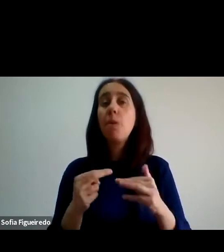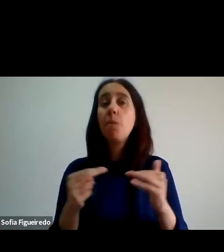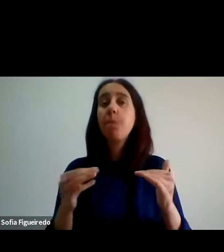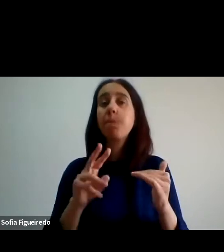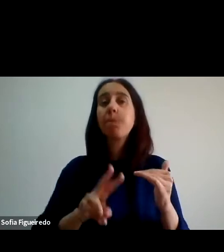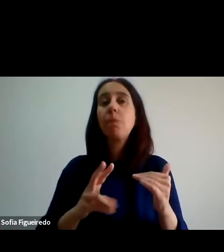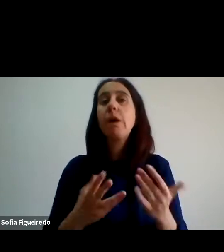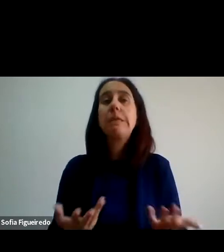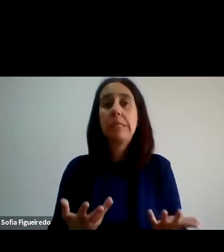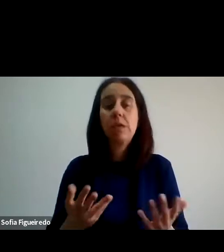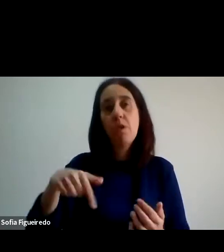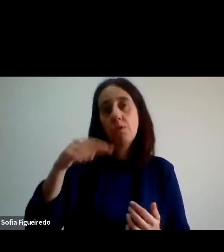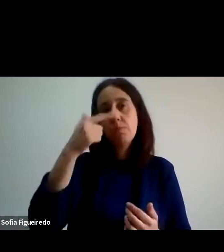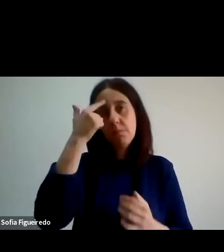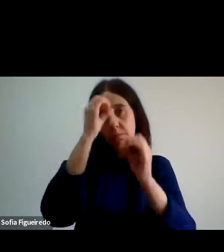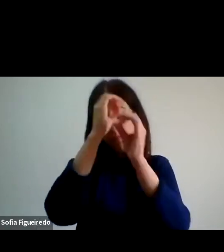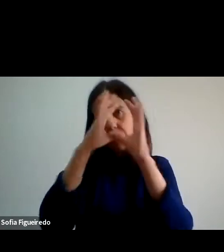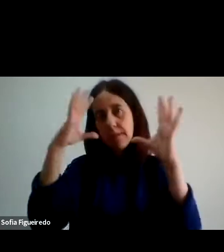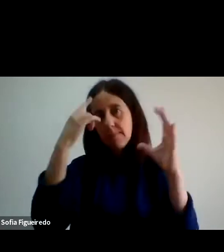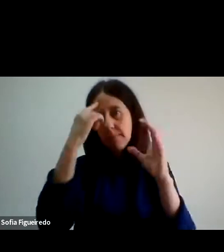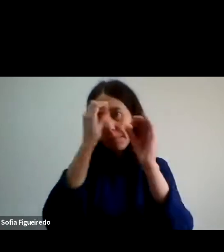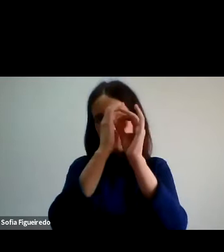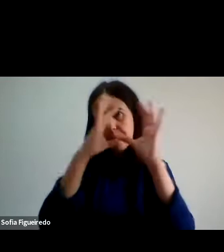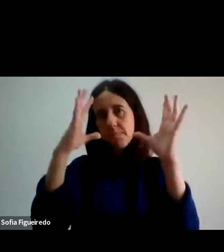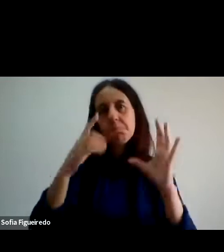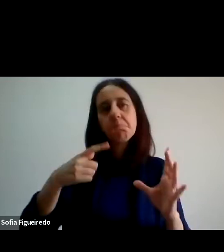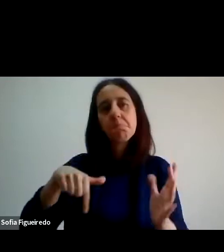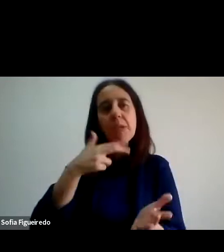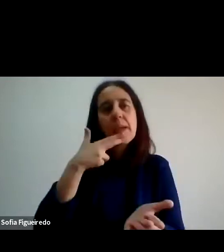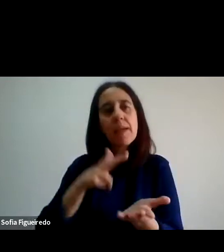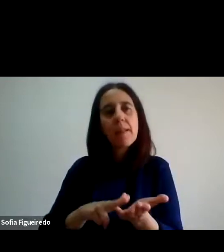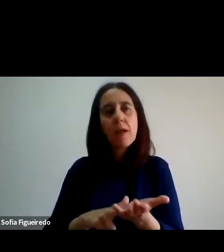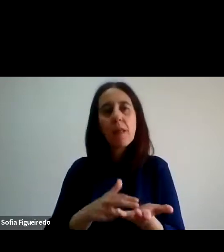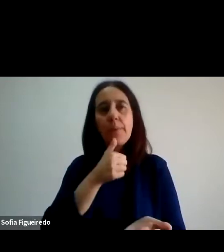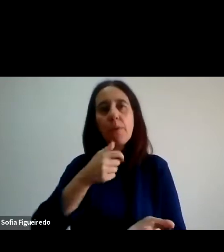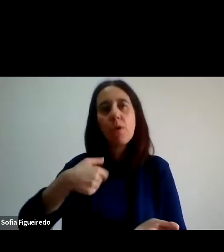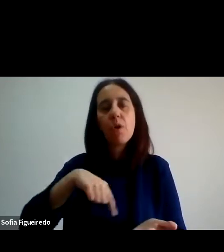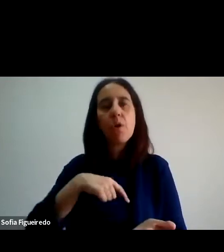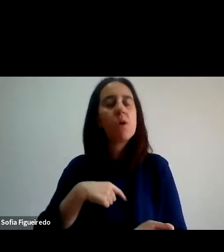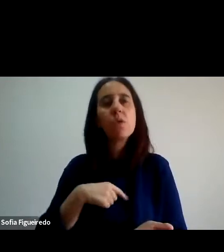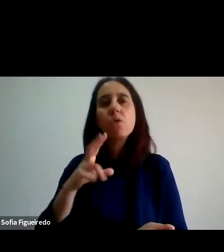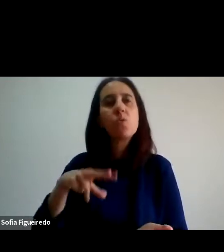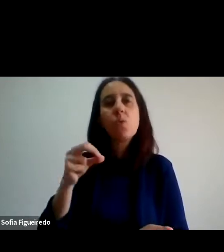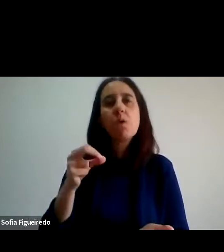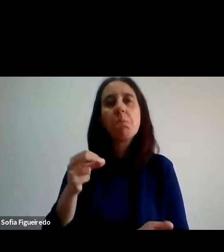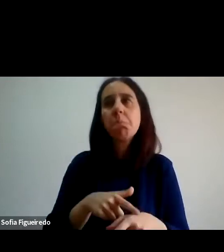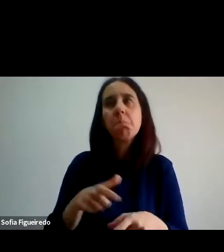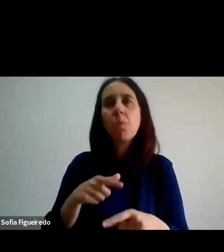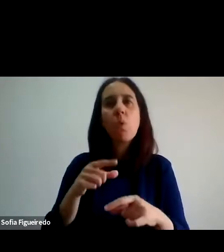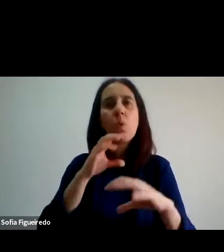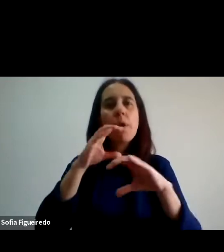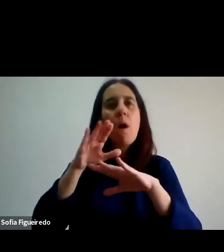nós pensarmos, estamos a pensar na nossa realidade e na nossa forma, nós nunca em nenhum momento deixamos de comunicar.